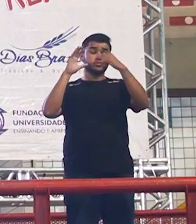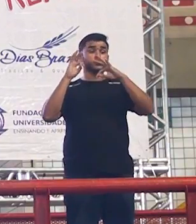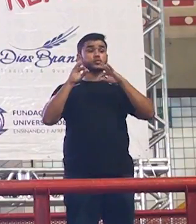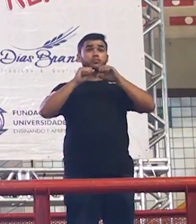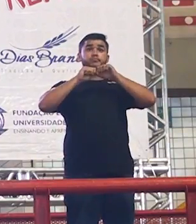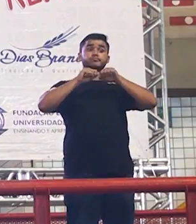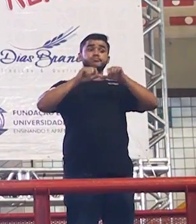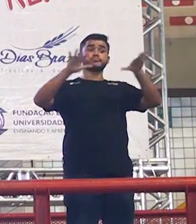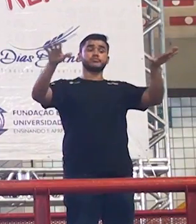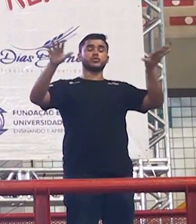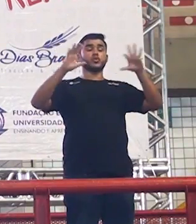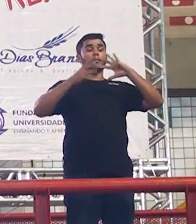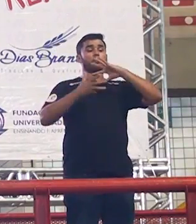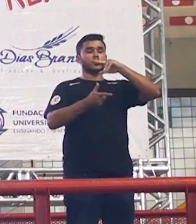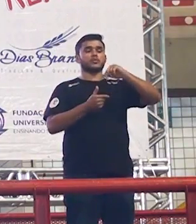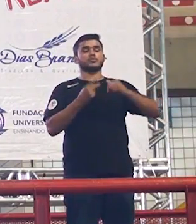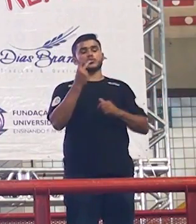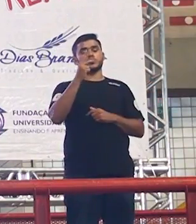mundo?